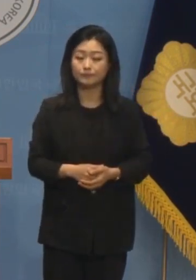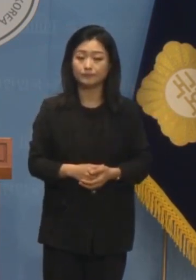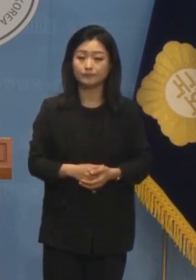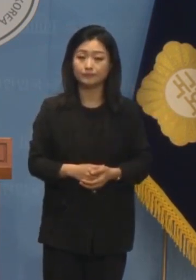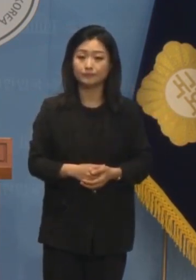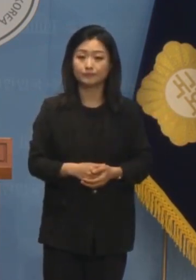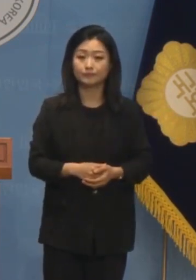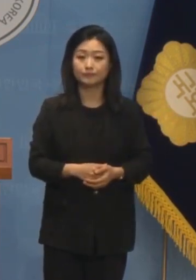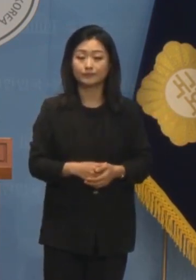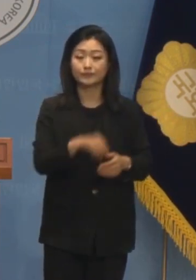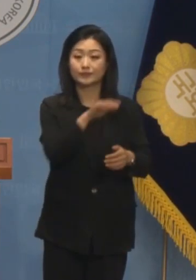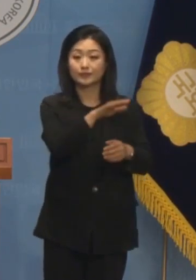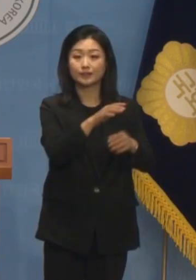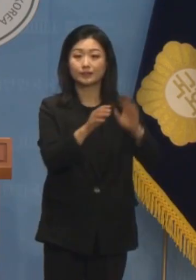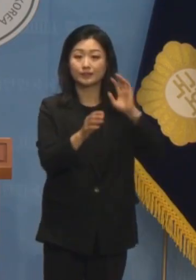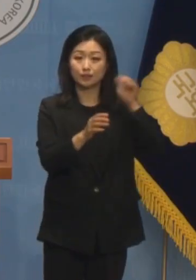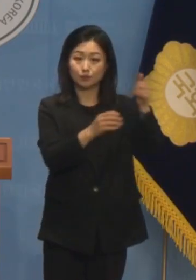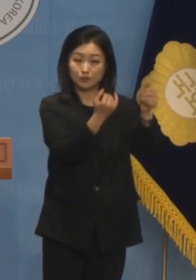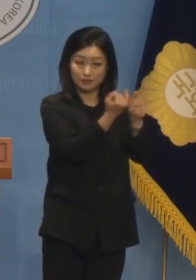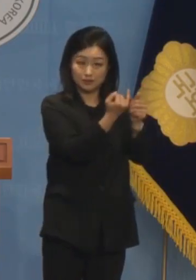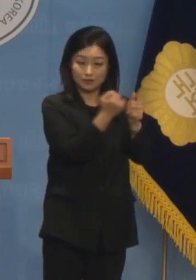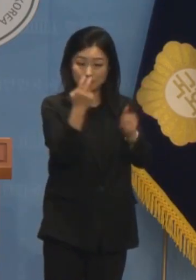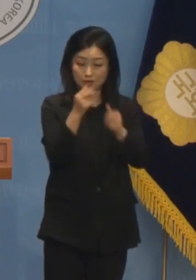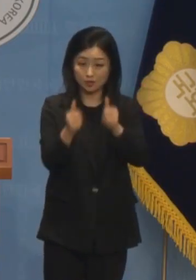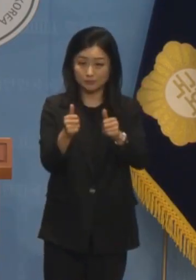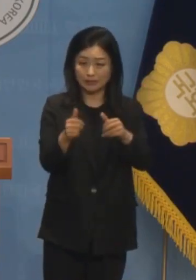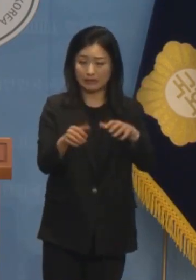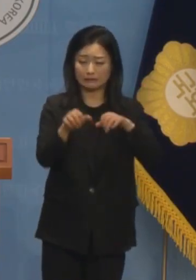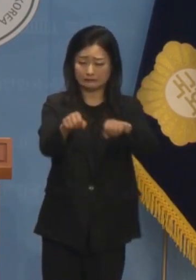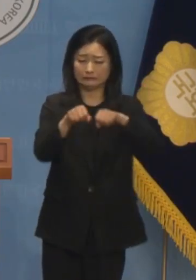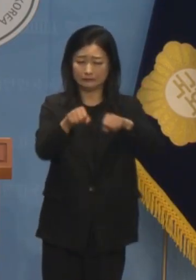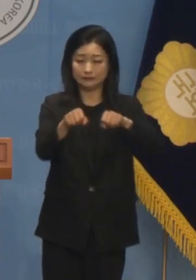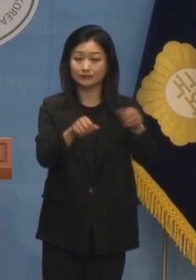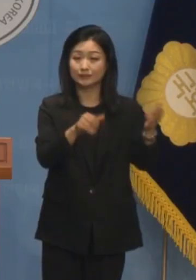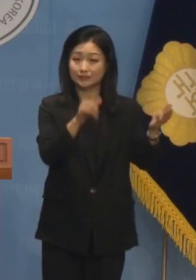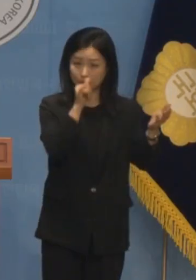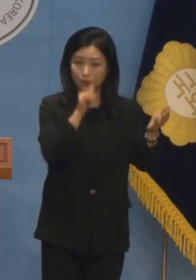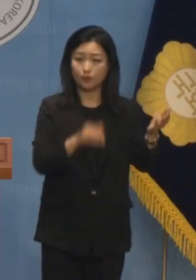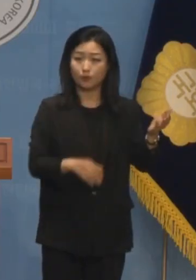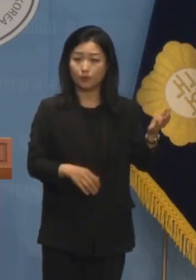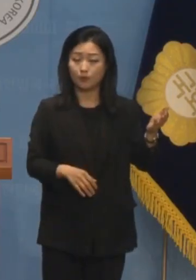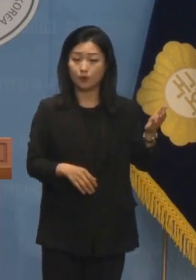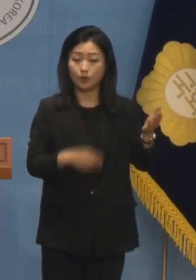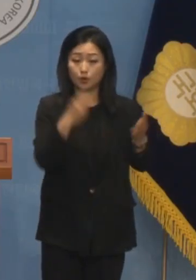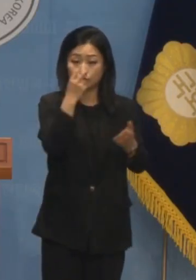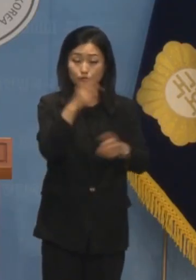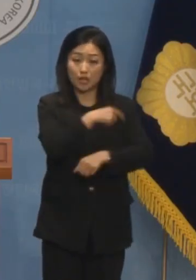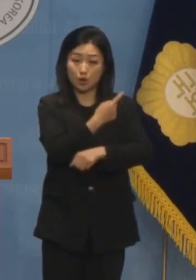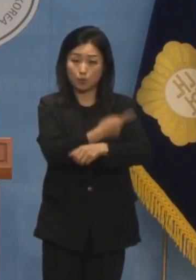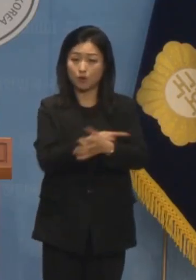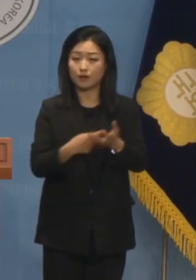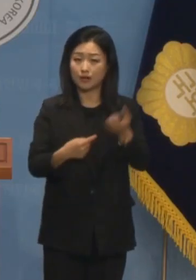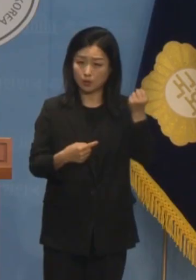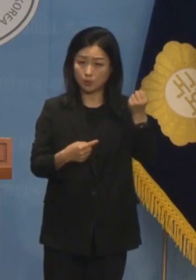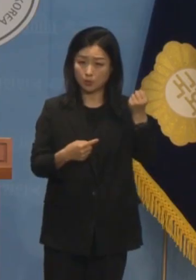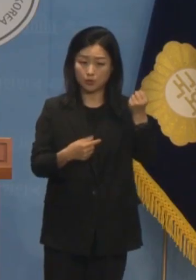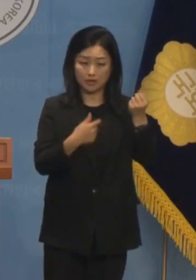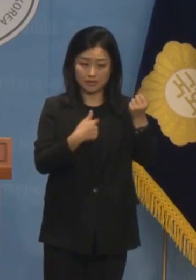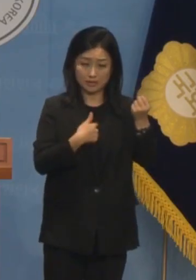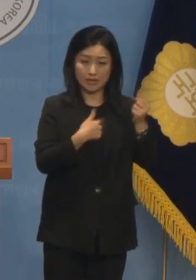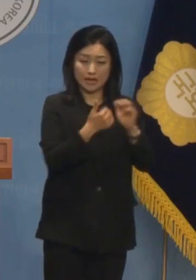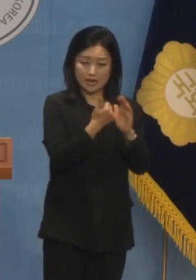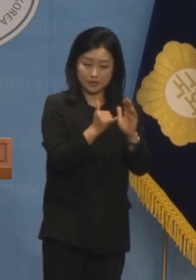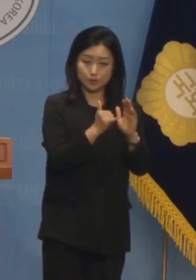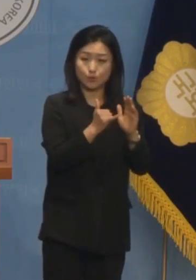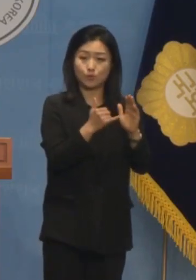그 내외가 검경을 수족처럼 부리고 있습니다. 수사권을 갖고 자신 그리고 자신들